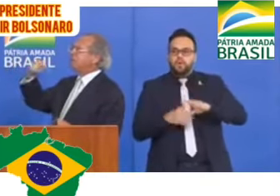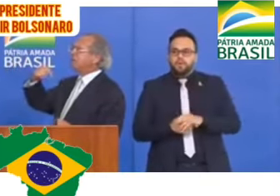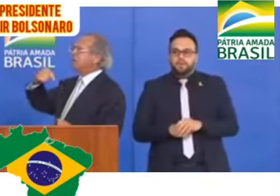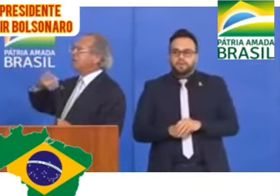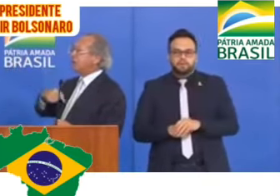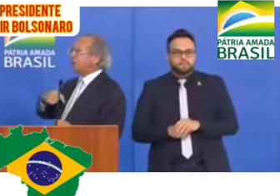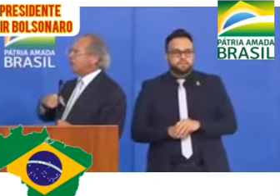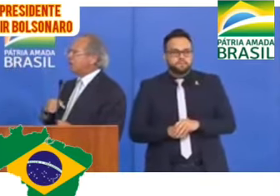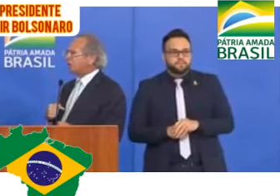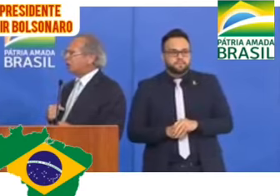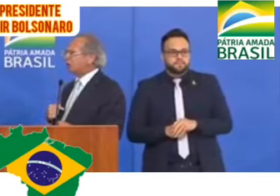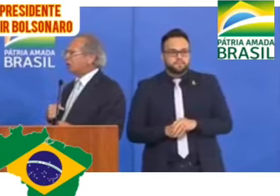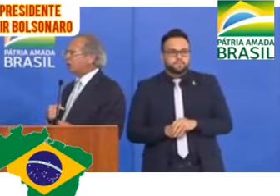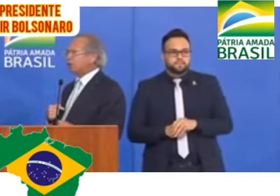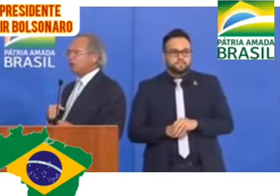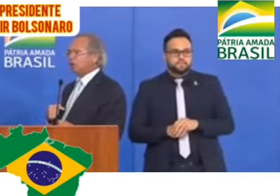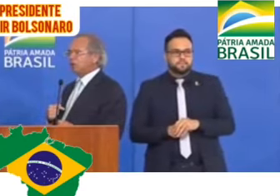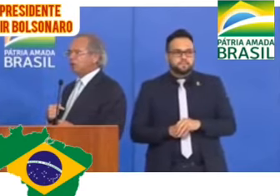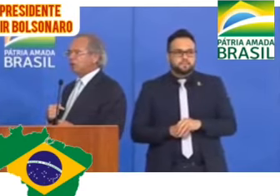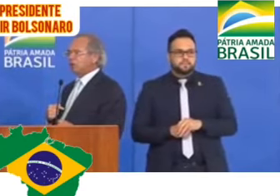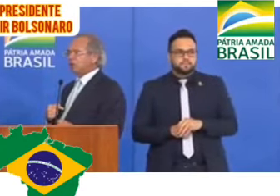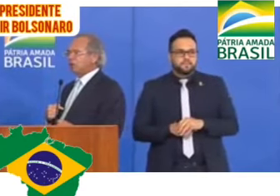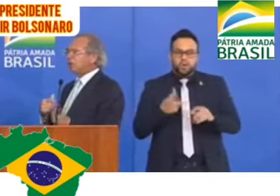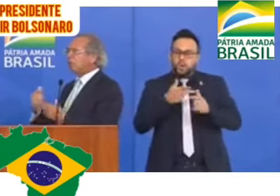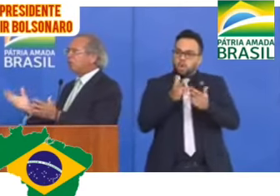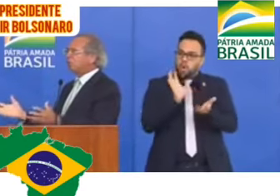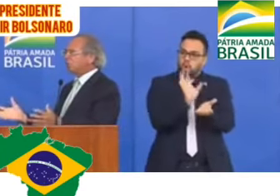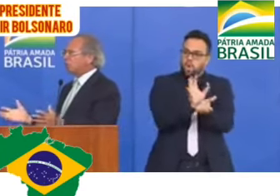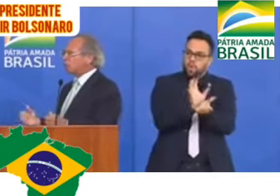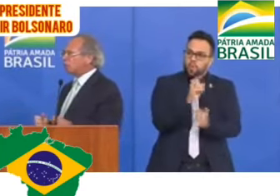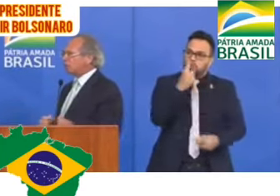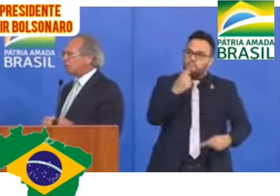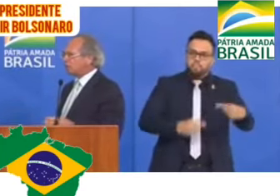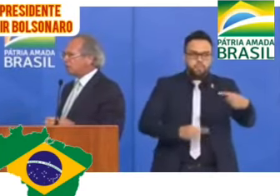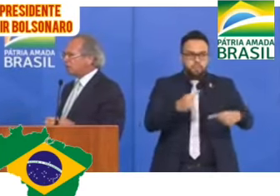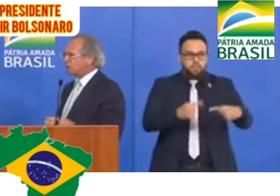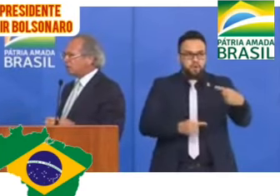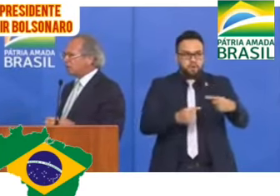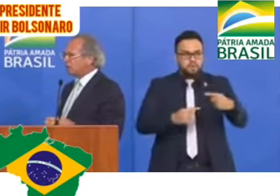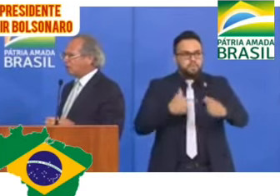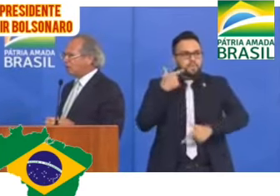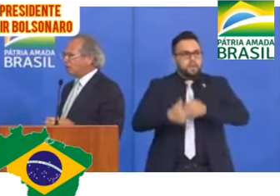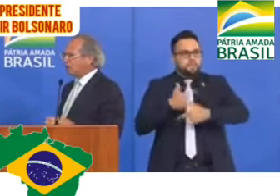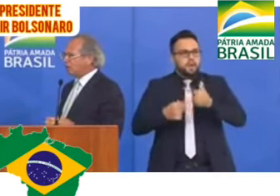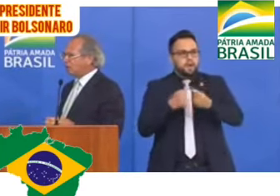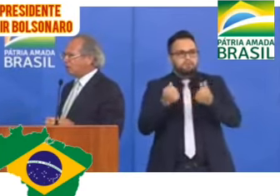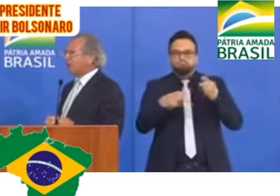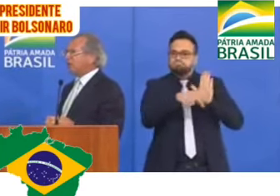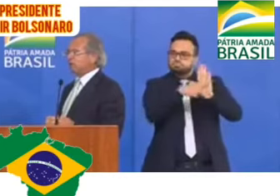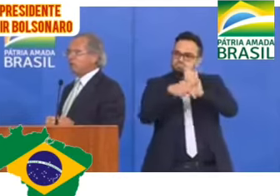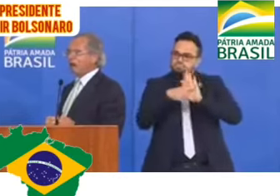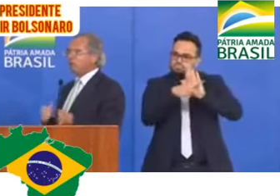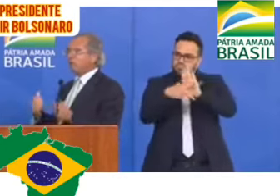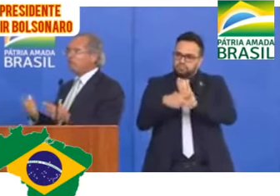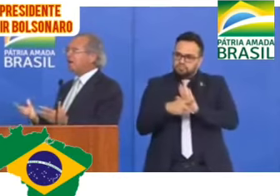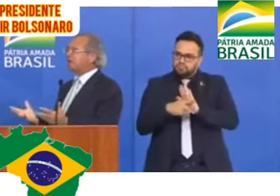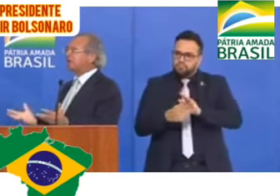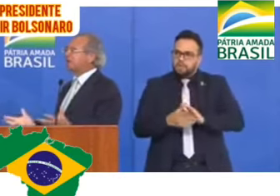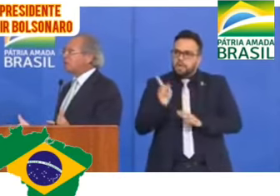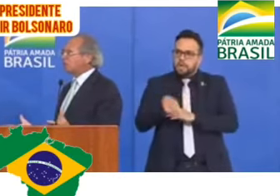a incapacidade da classe política de trabalhar seus próprios orçamentos. Na verdade, é